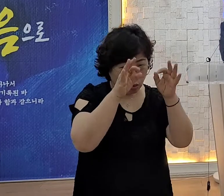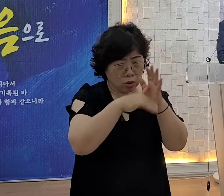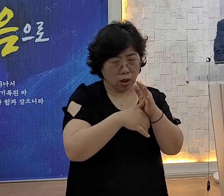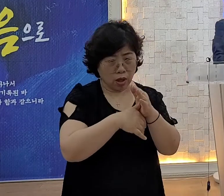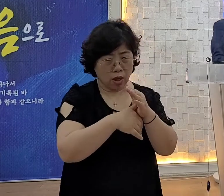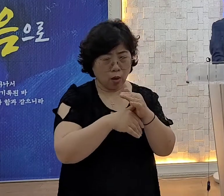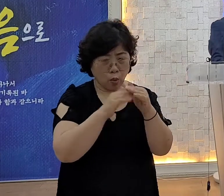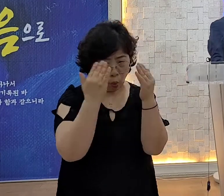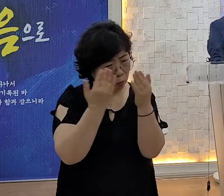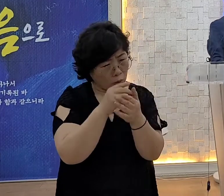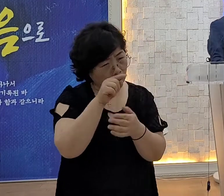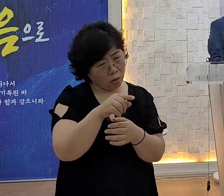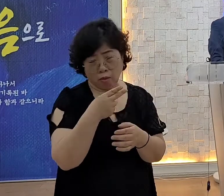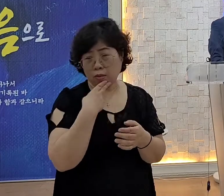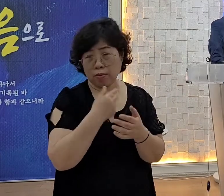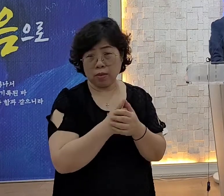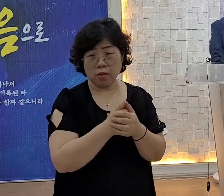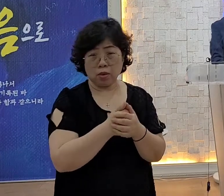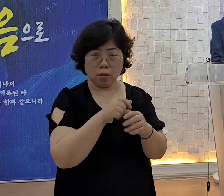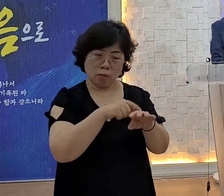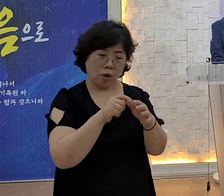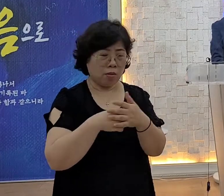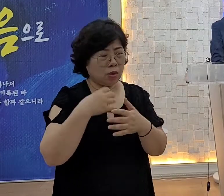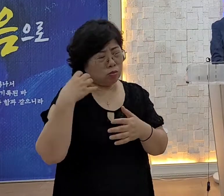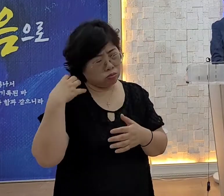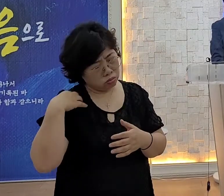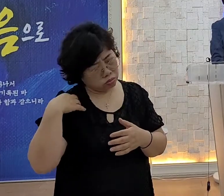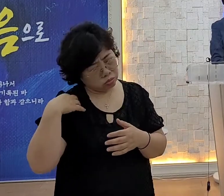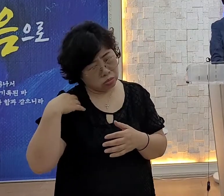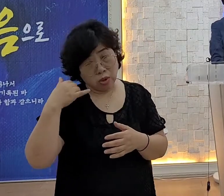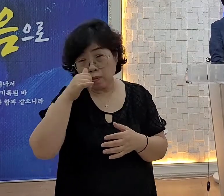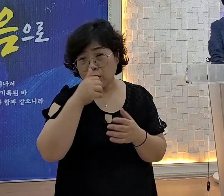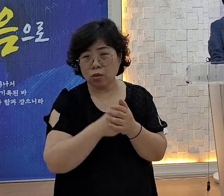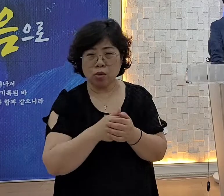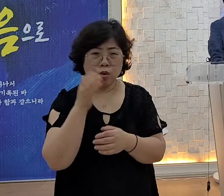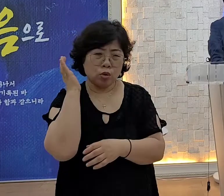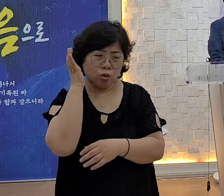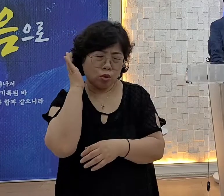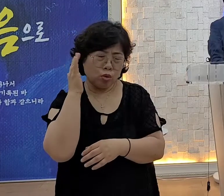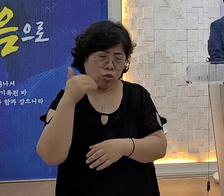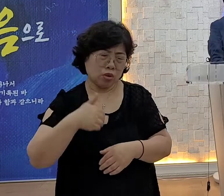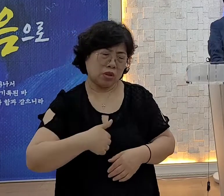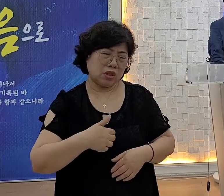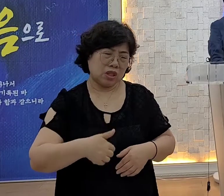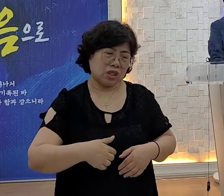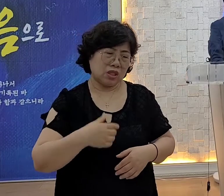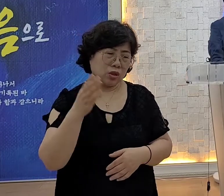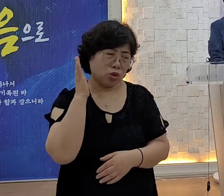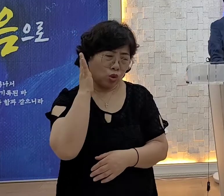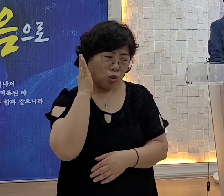저도 마음이 부담될 때도 많고 정말 설교하기 싫을 때도 많고